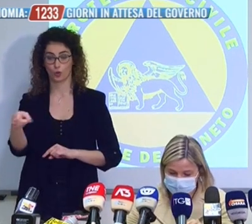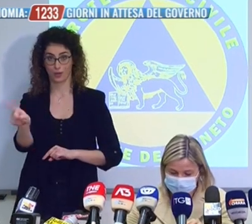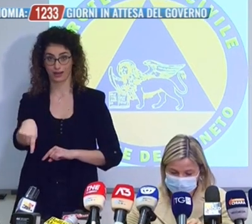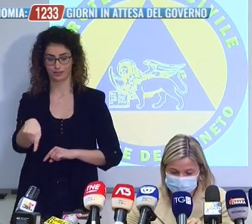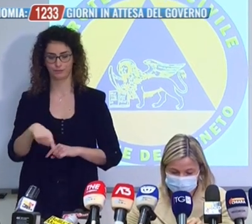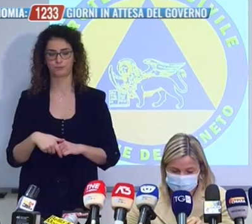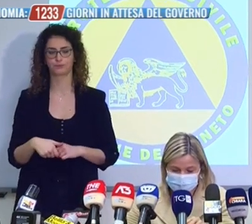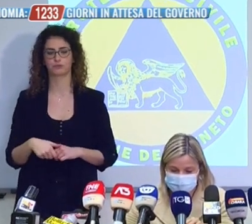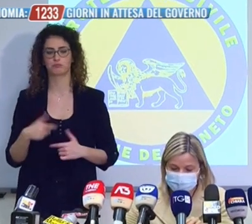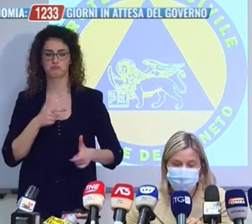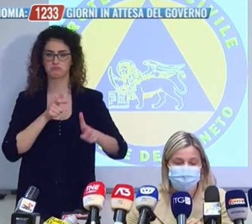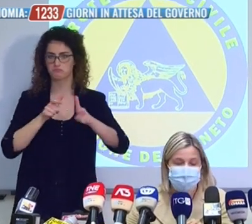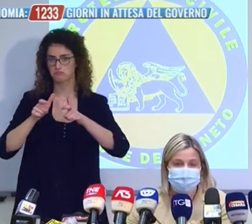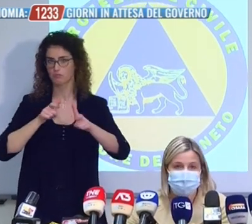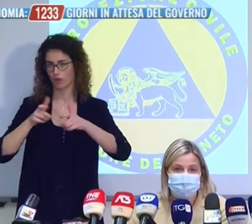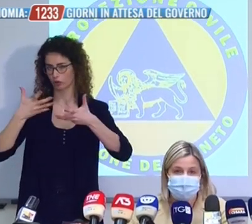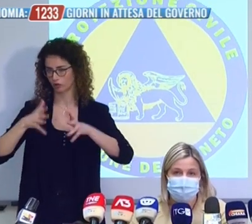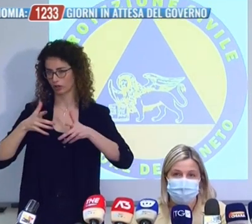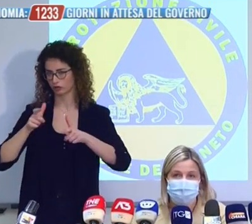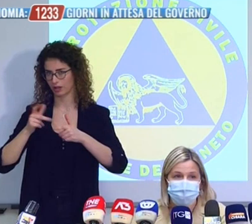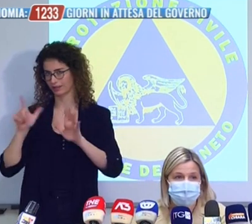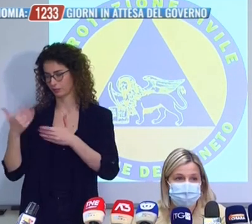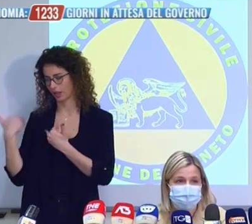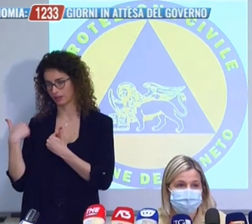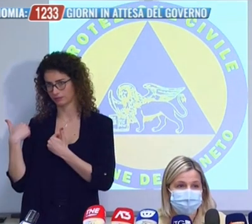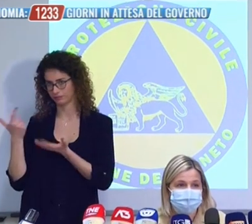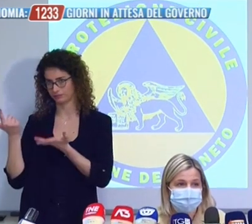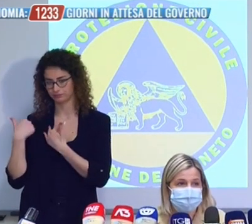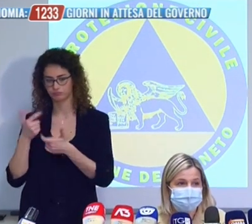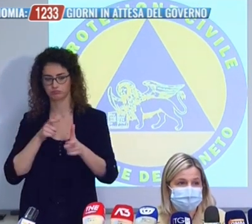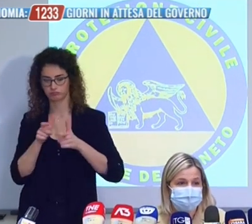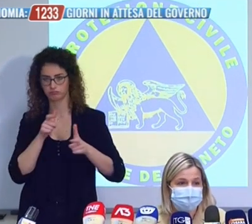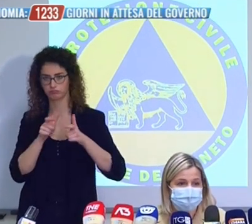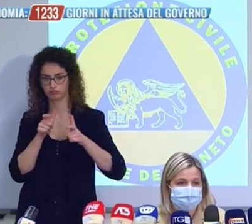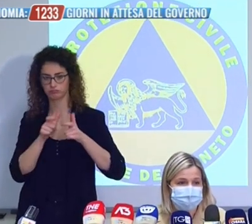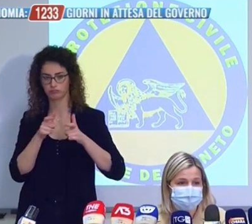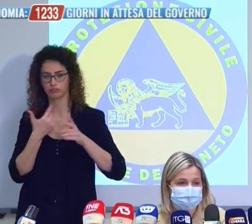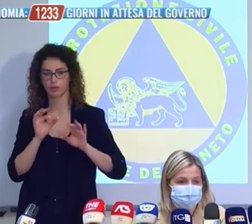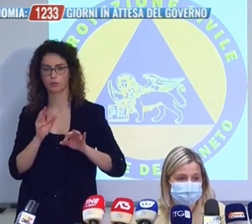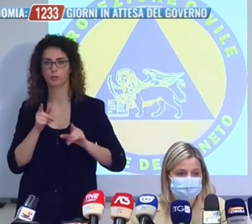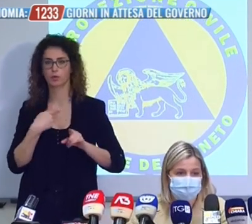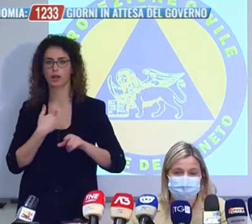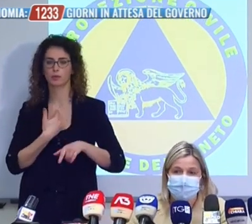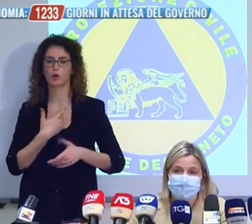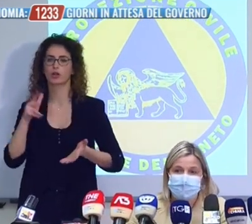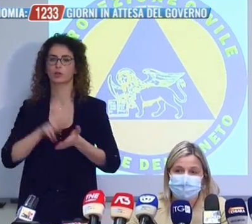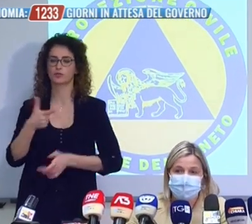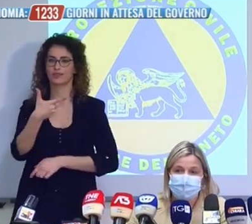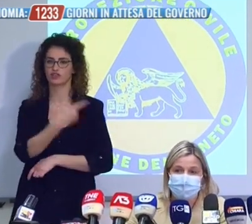di interlocuzioni che ci sono state la settimana scorsa, proprio per il coinvolgimento nella